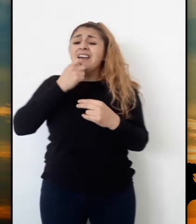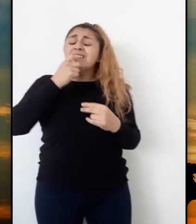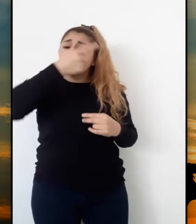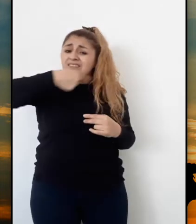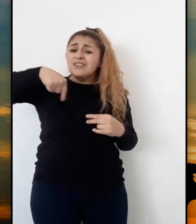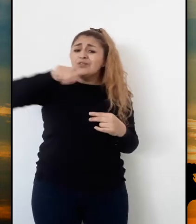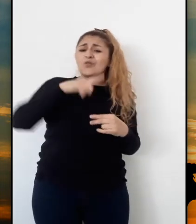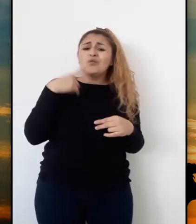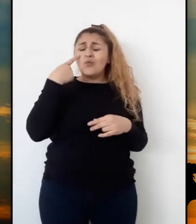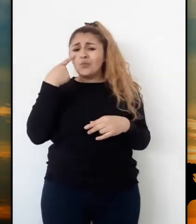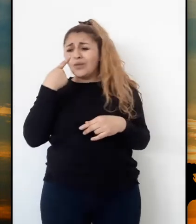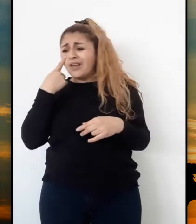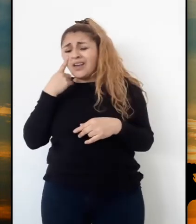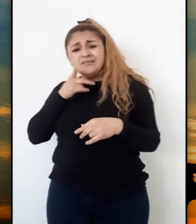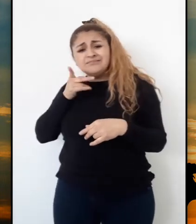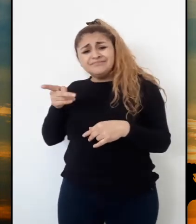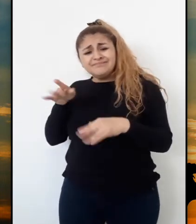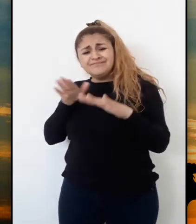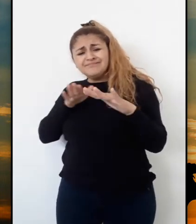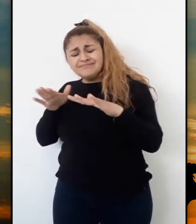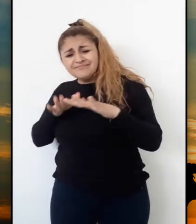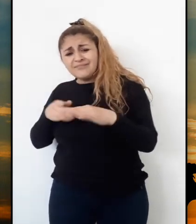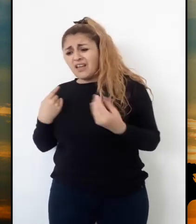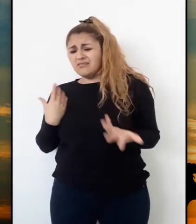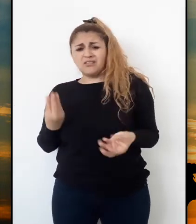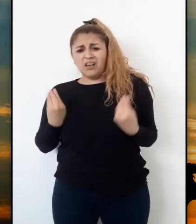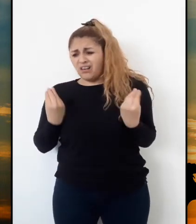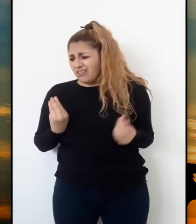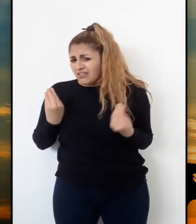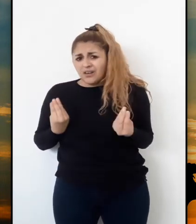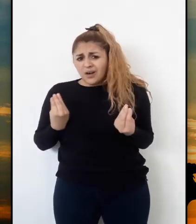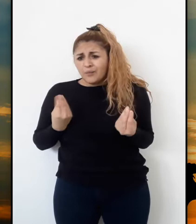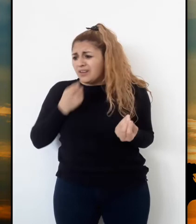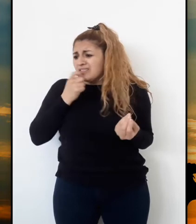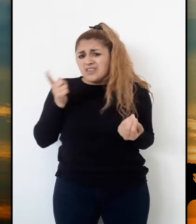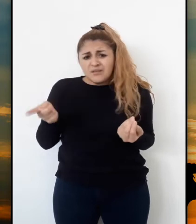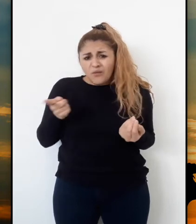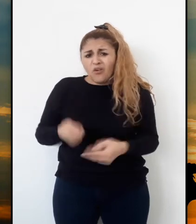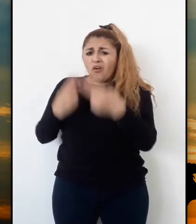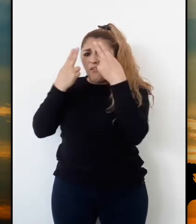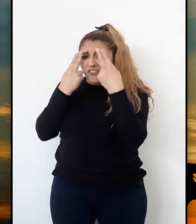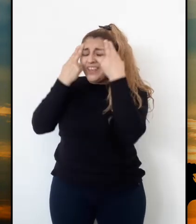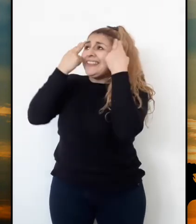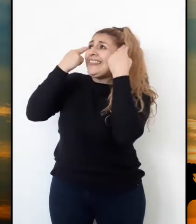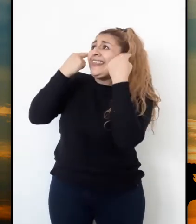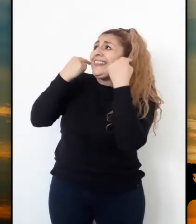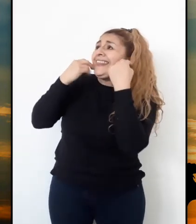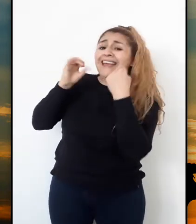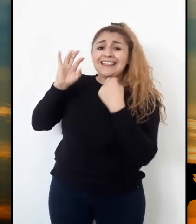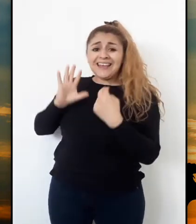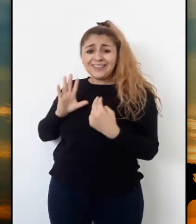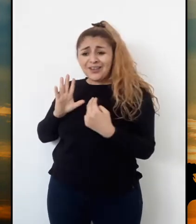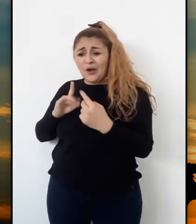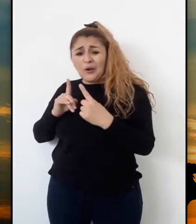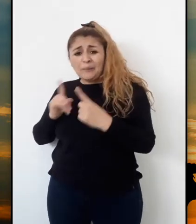soit capable d'aimer. Que sea capaz de amar. De pardonner d'abord à sa famille. Primero,